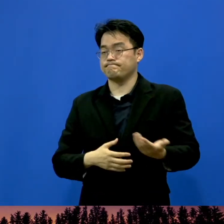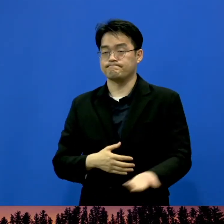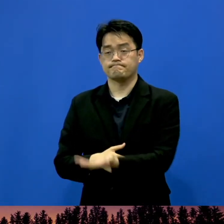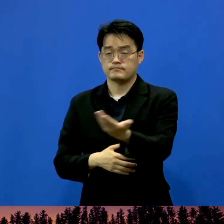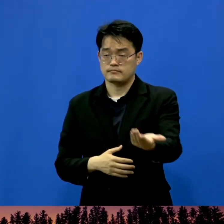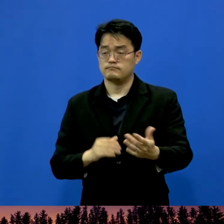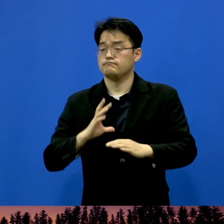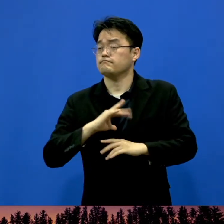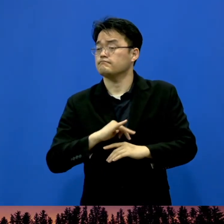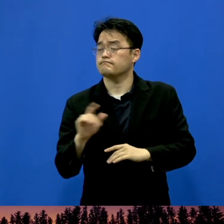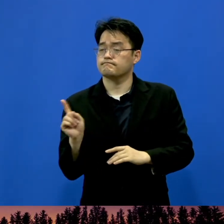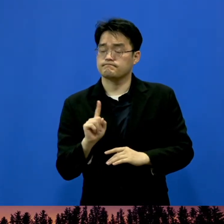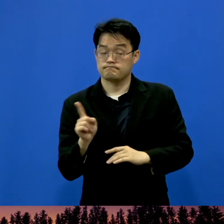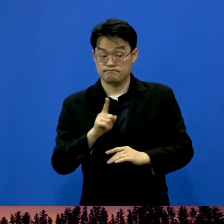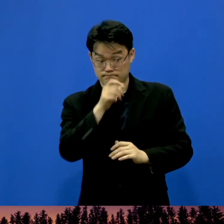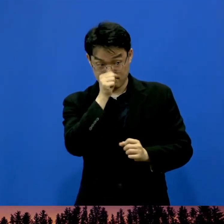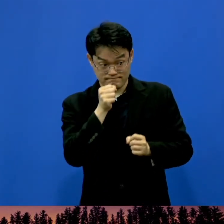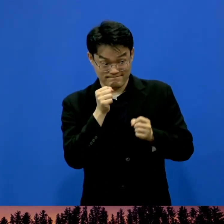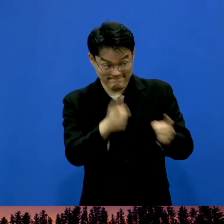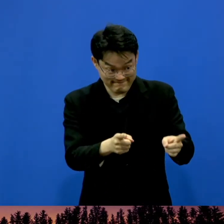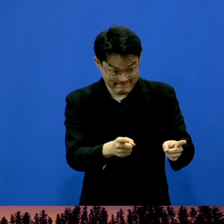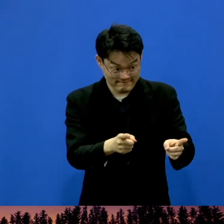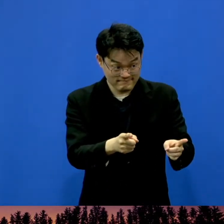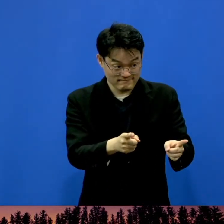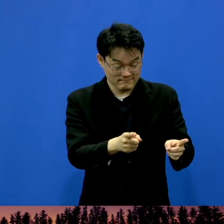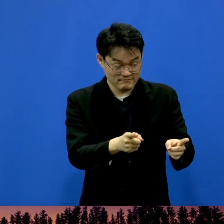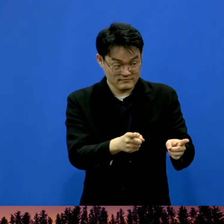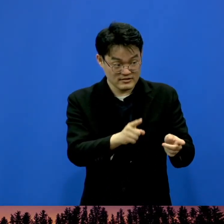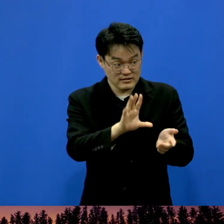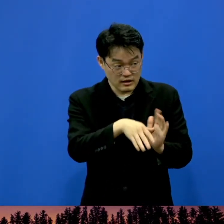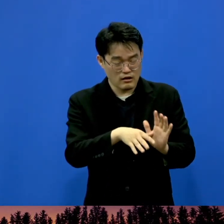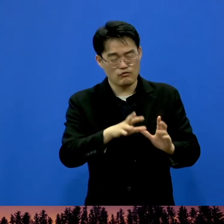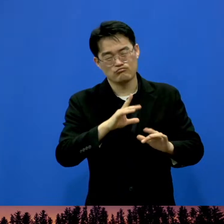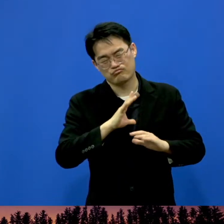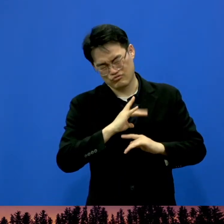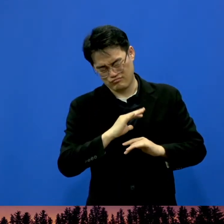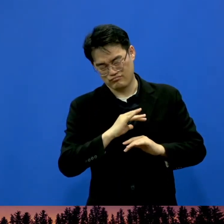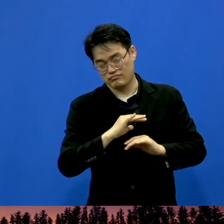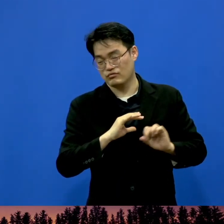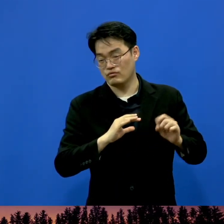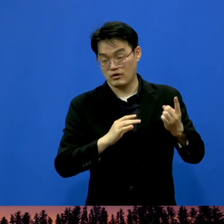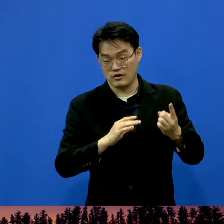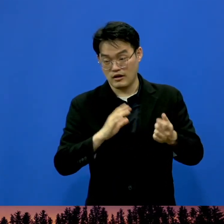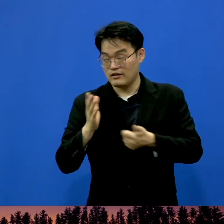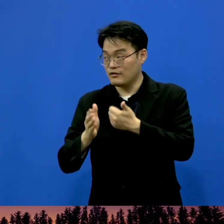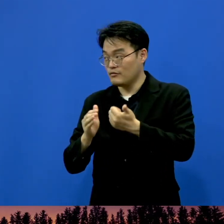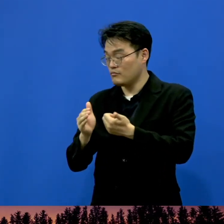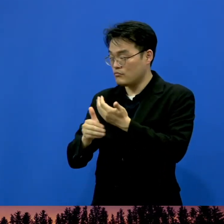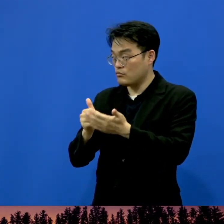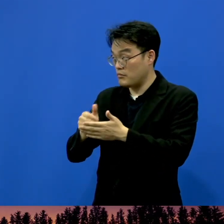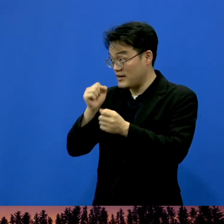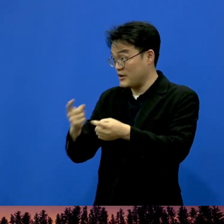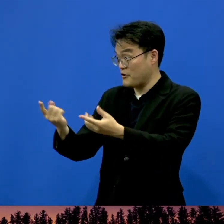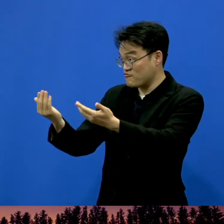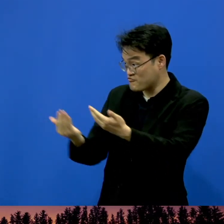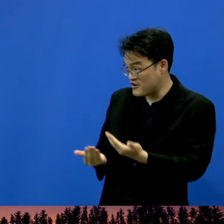사실은 어떤 기회가 주어졌을 때 오는 거예요. 그냥 가만히 있으면 두려움이 없습니다. 그런데 어떤 기회가 주어져서 이제 내가